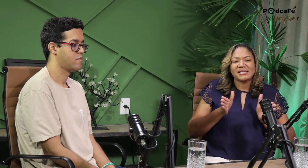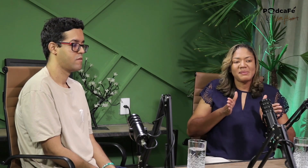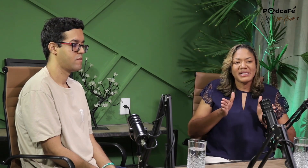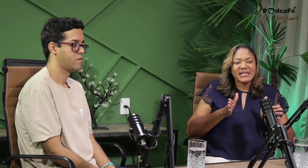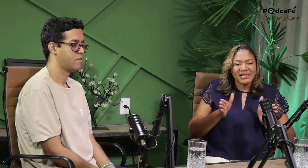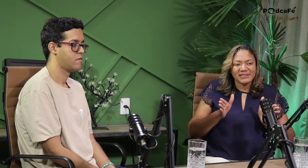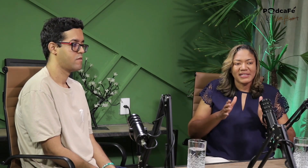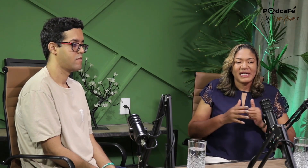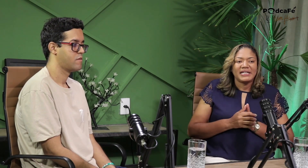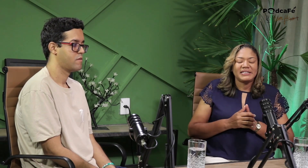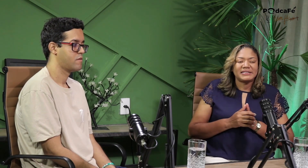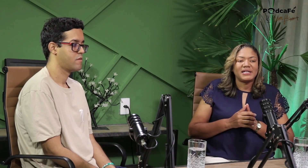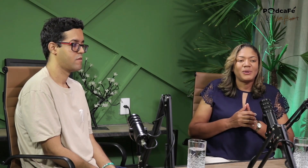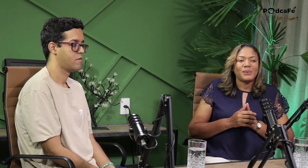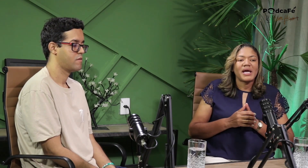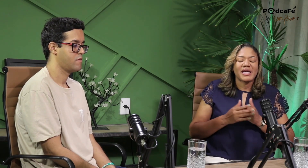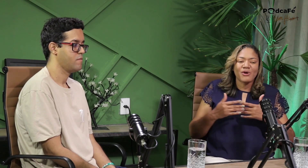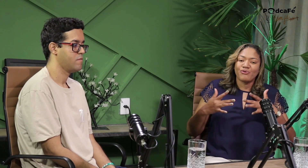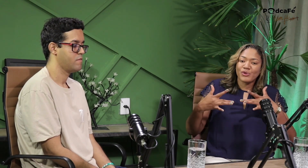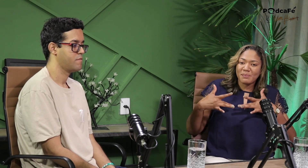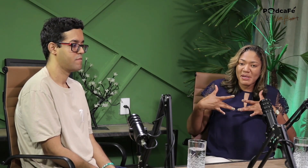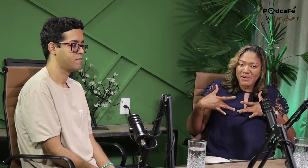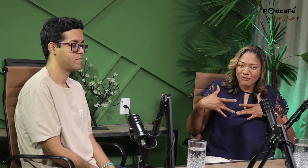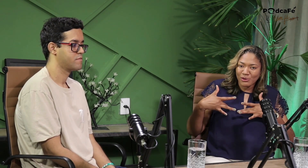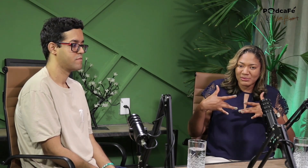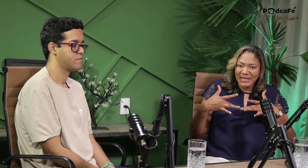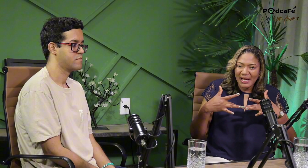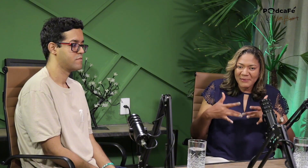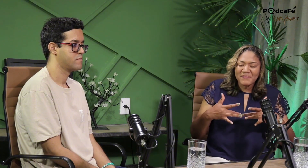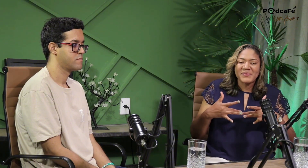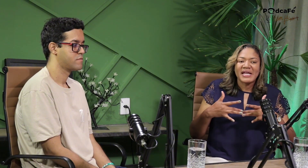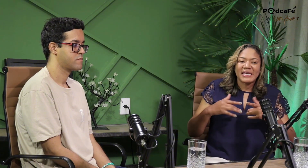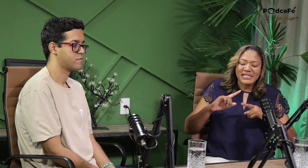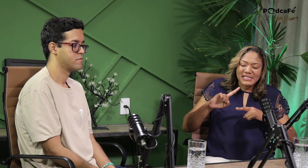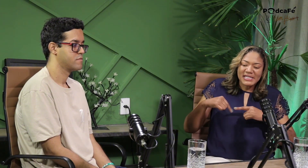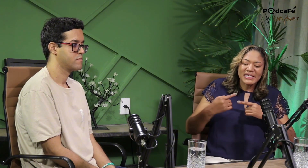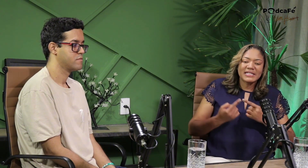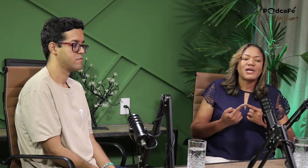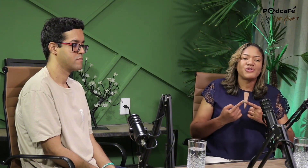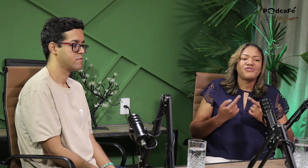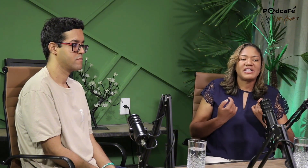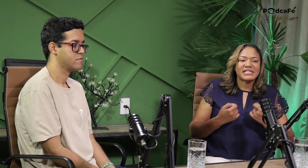essa acessibilidade. Então, eu fui primeiro voluntário